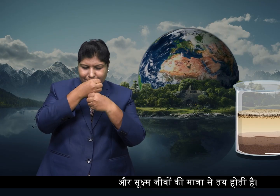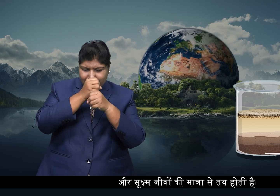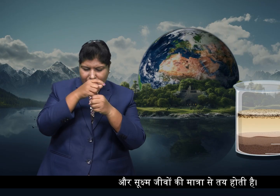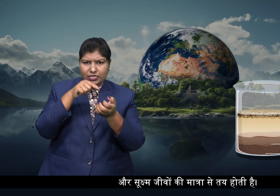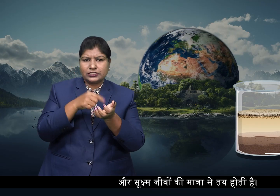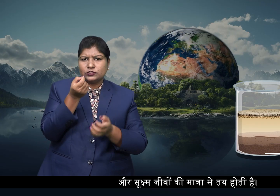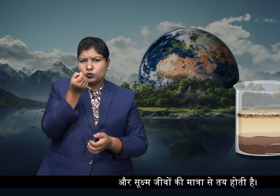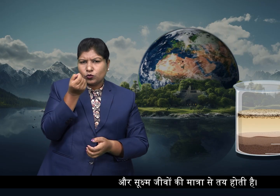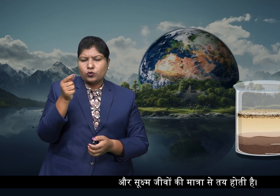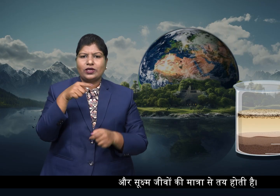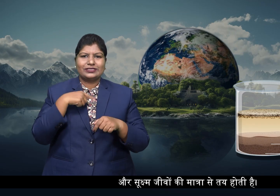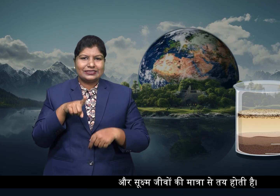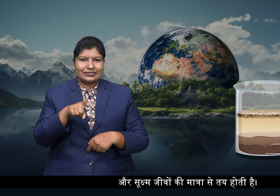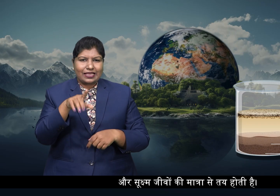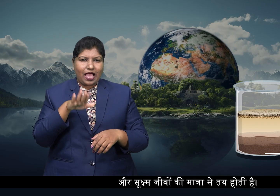है।